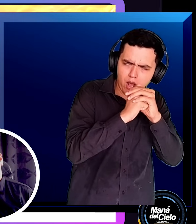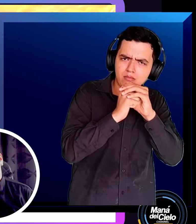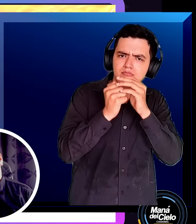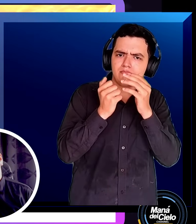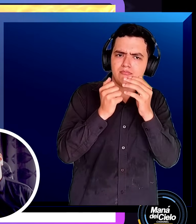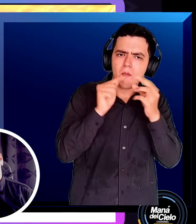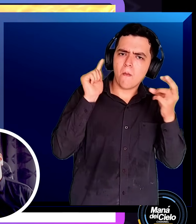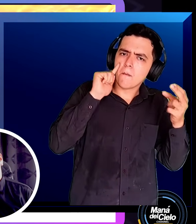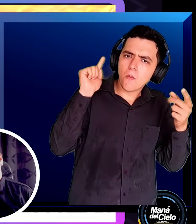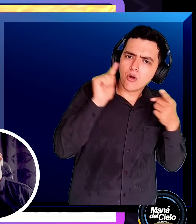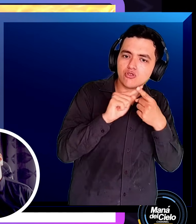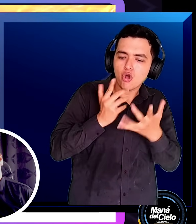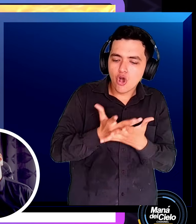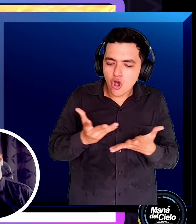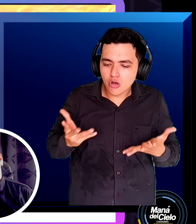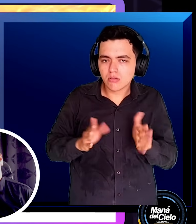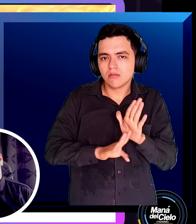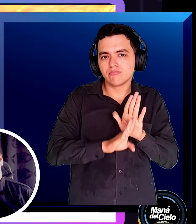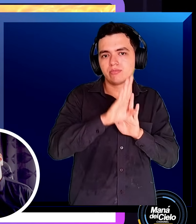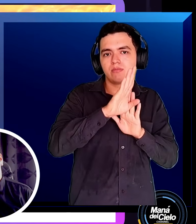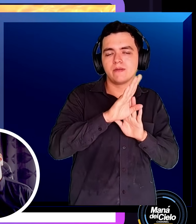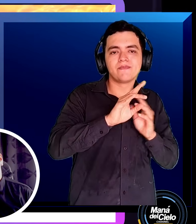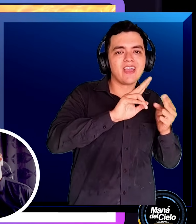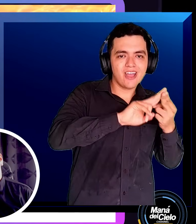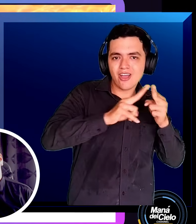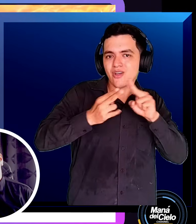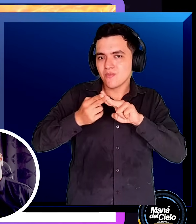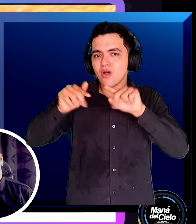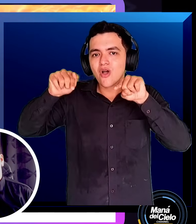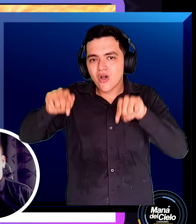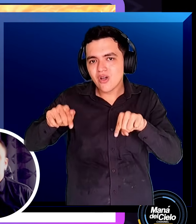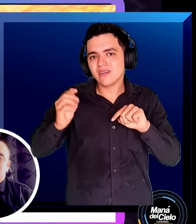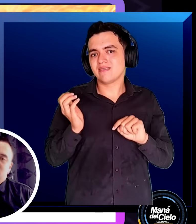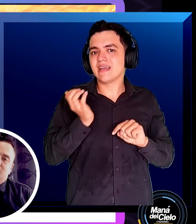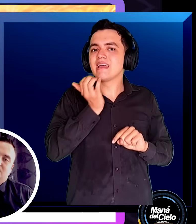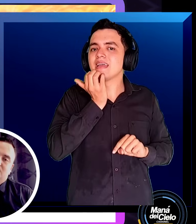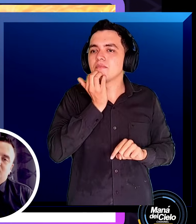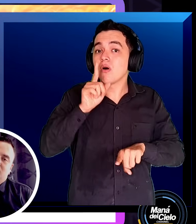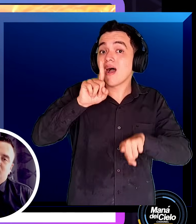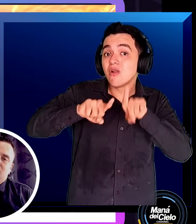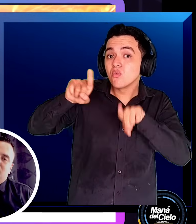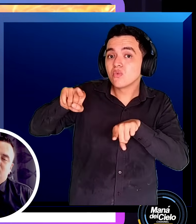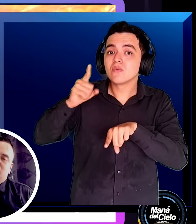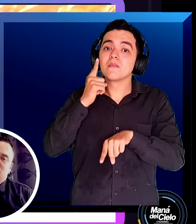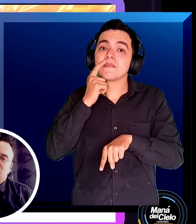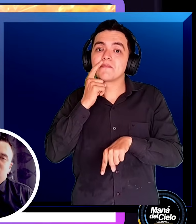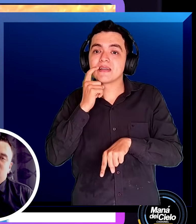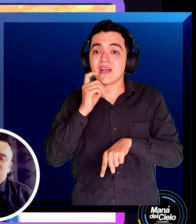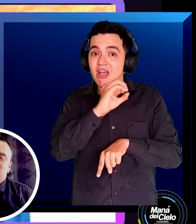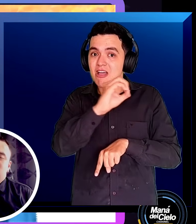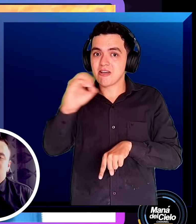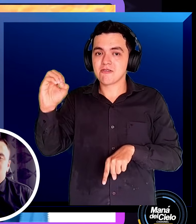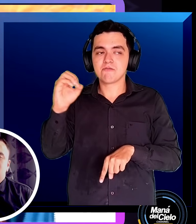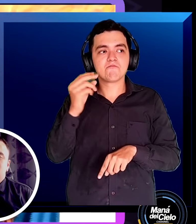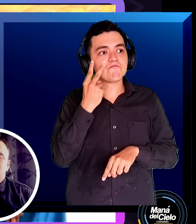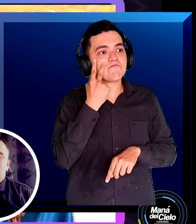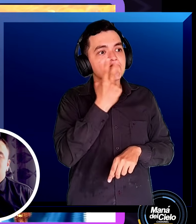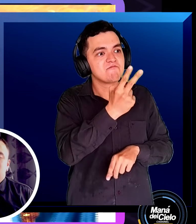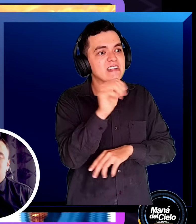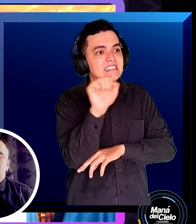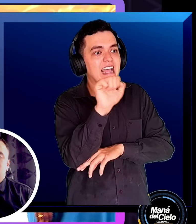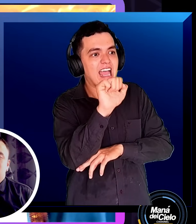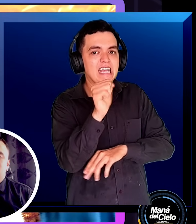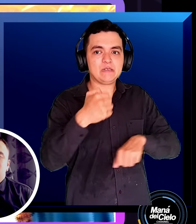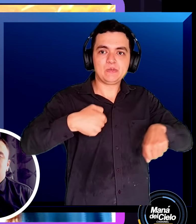no, yo no soy el de menos en la iglesia, yo quiero llegar y estacionar ese carro. Antes de todas esas emociones, vaya